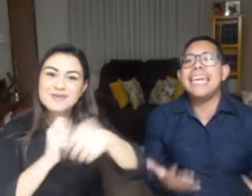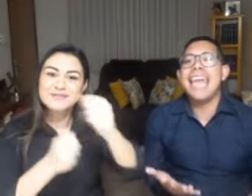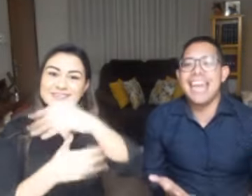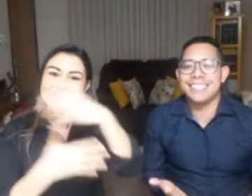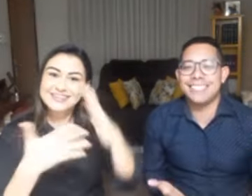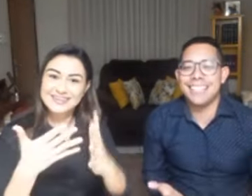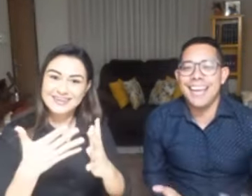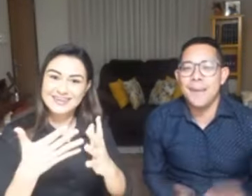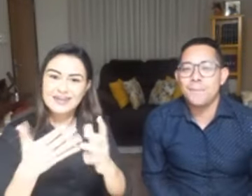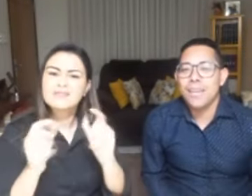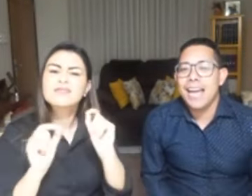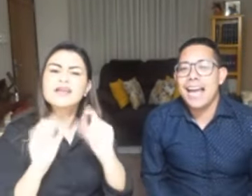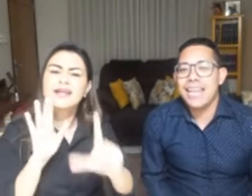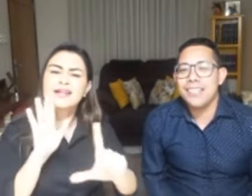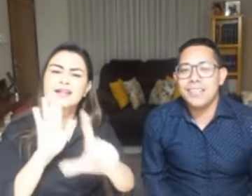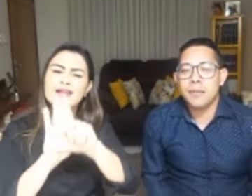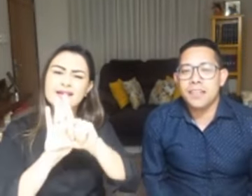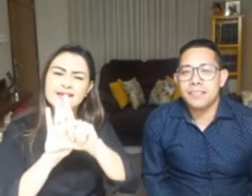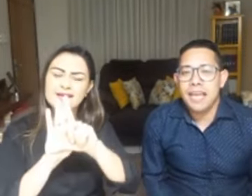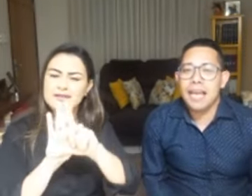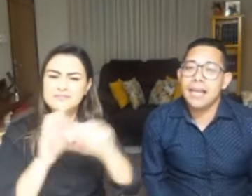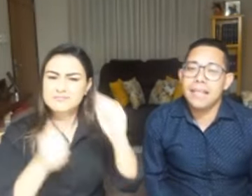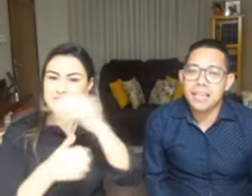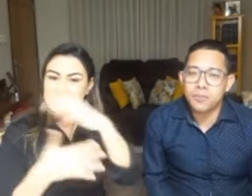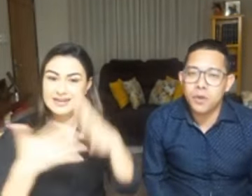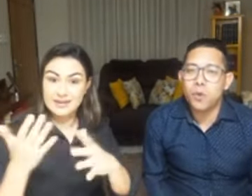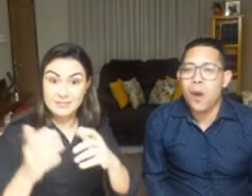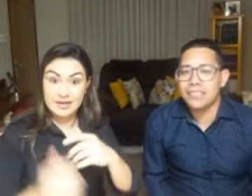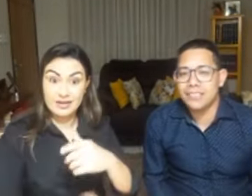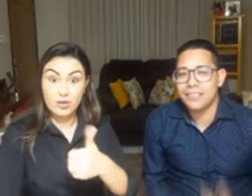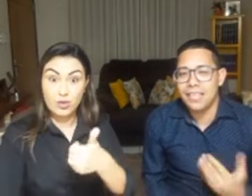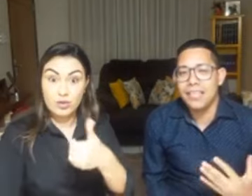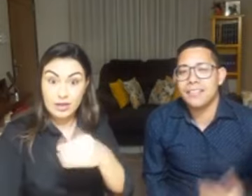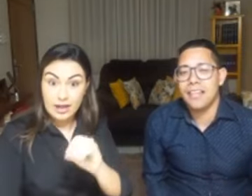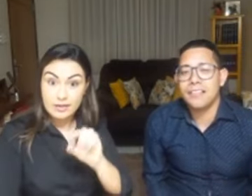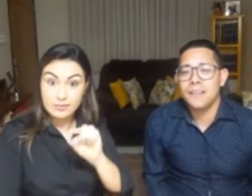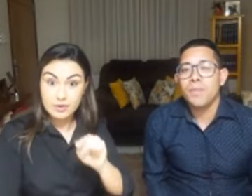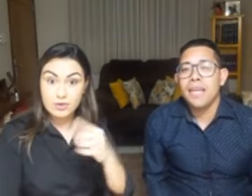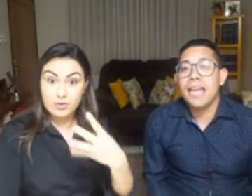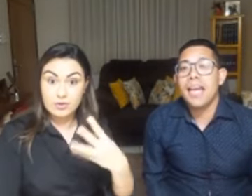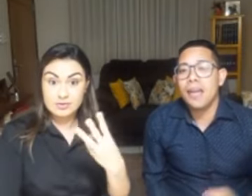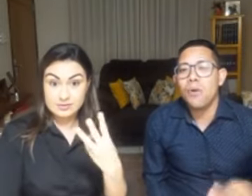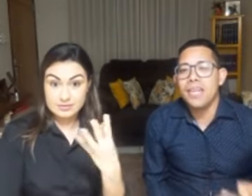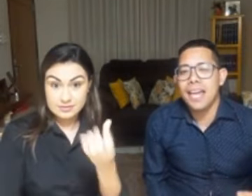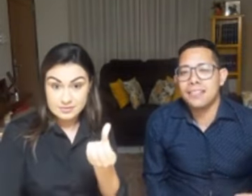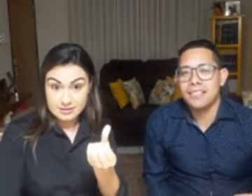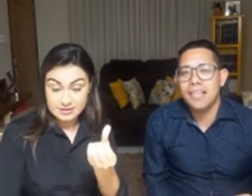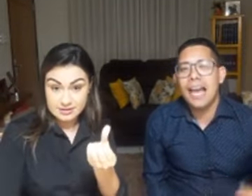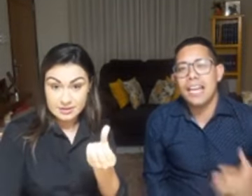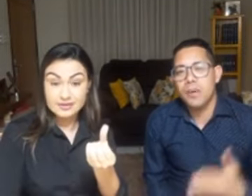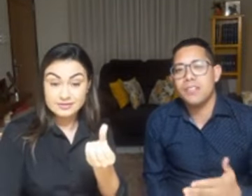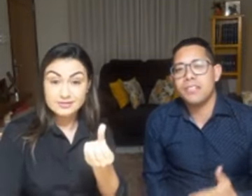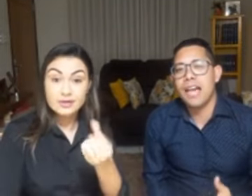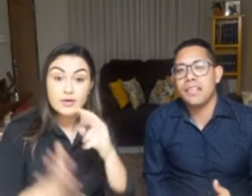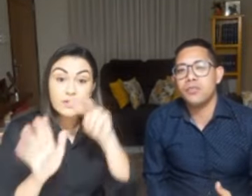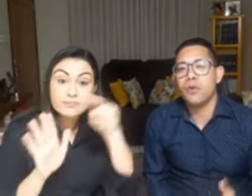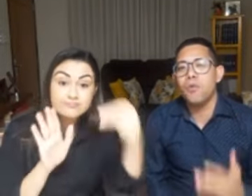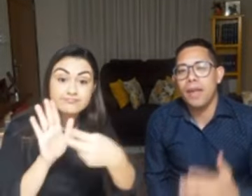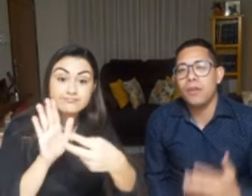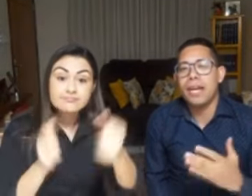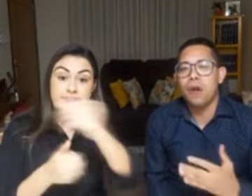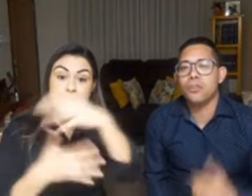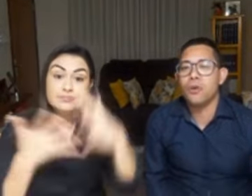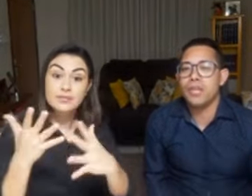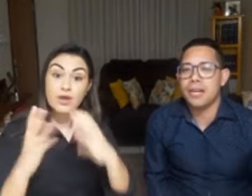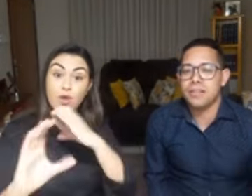lei que é essa, né? A Lei de Libras é a Lei 10.436, que ela reconhece a língua de sinais como um